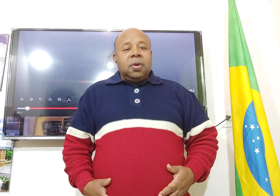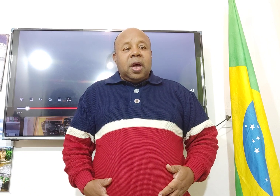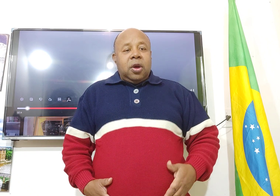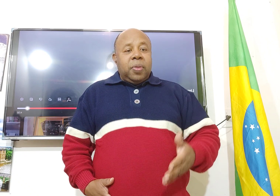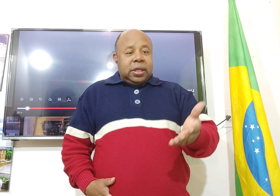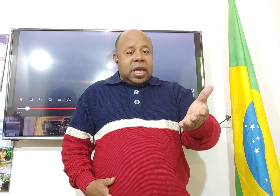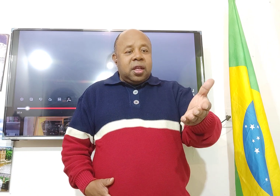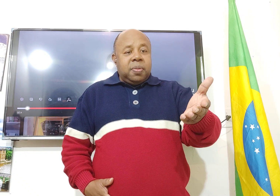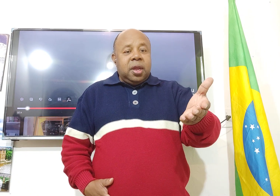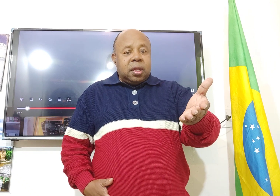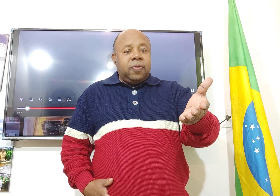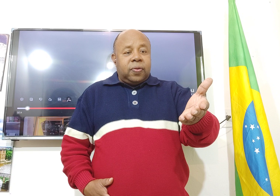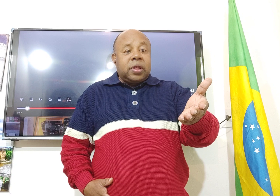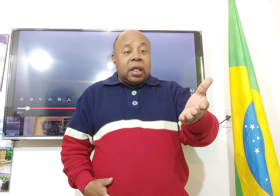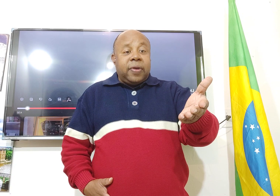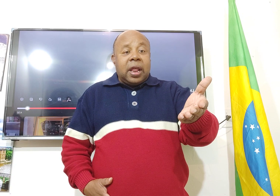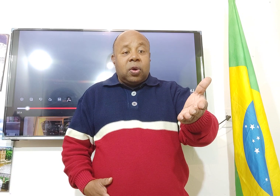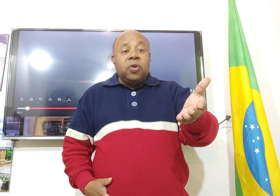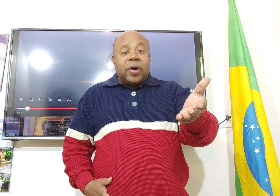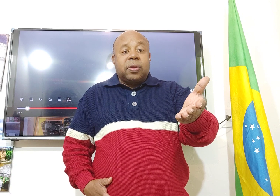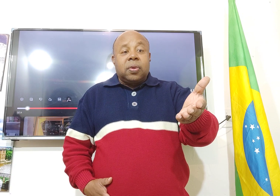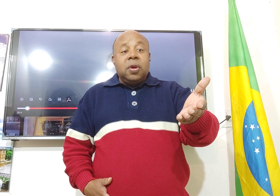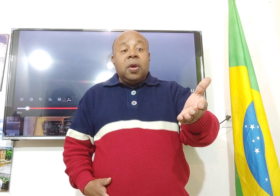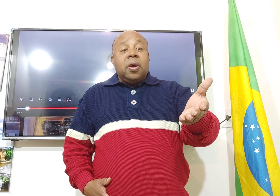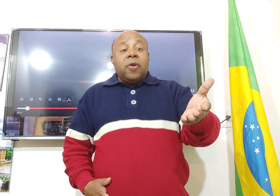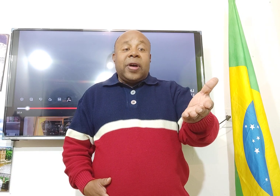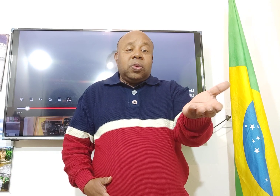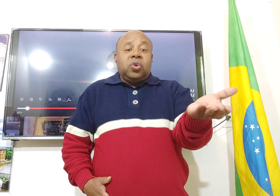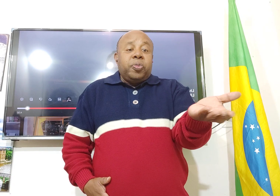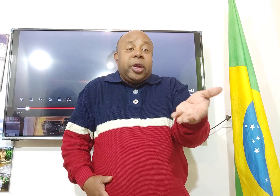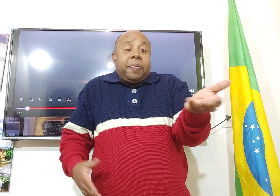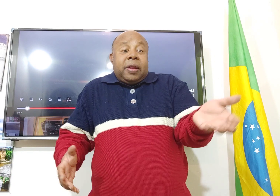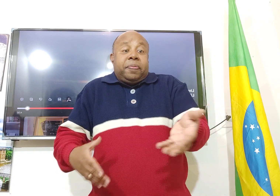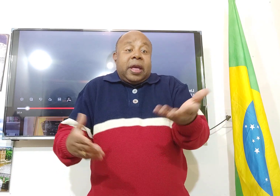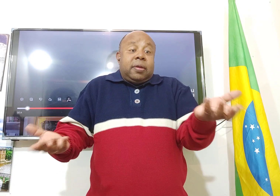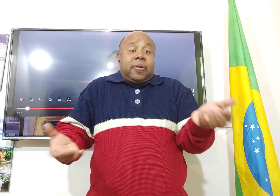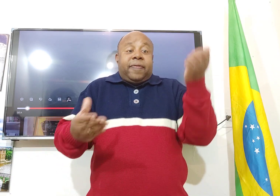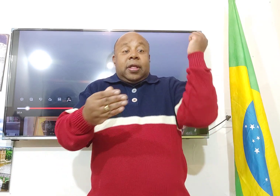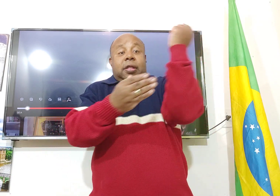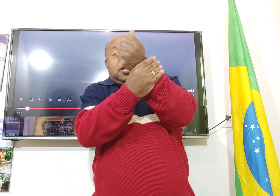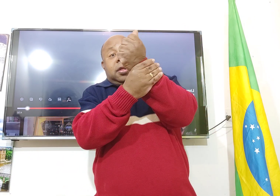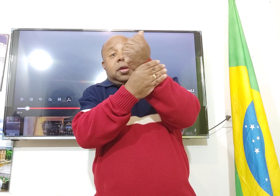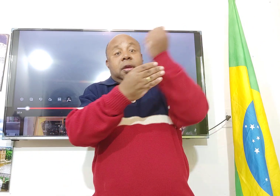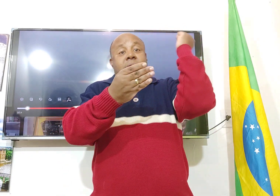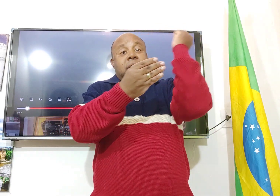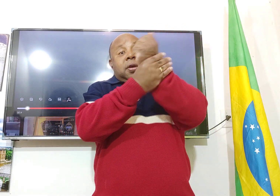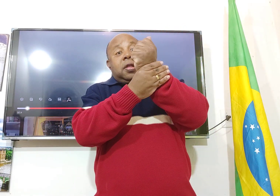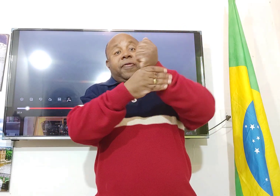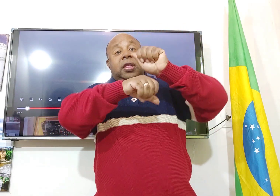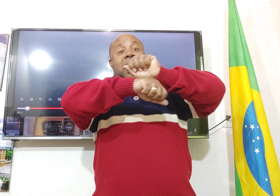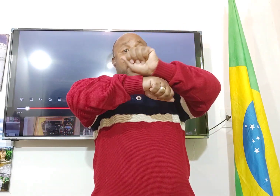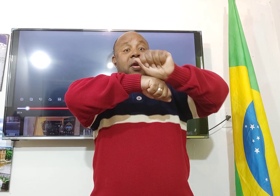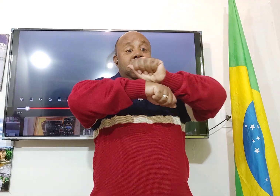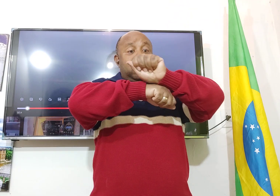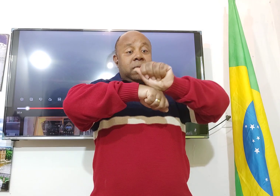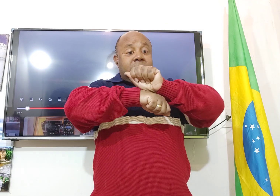Não, eu mantenho as meninas, elas veem lá quando eu faço. Eu faço os dois porque faz assim, o que é isso aqui? Vai fazer Abraão,